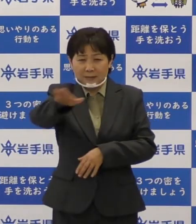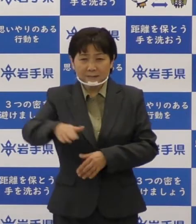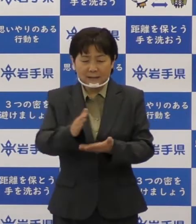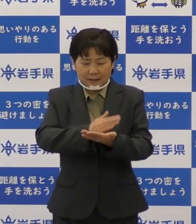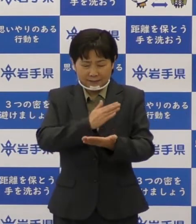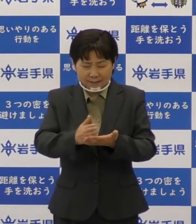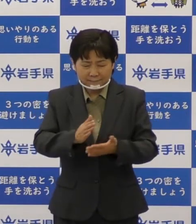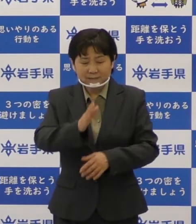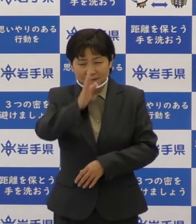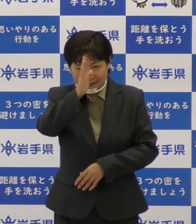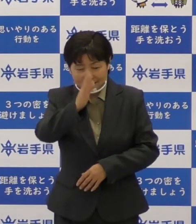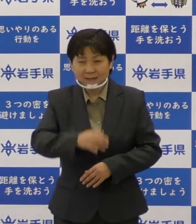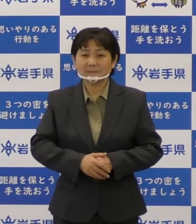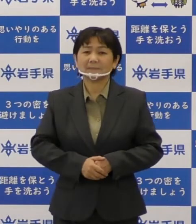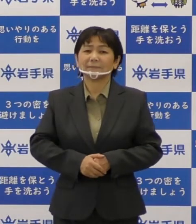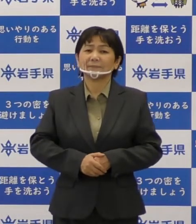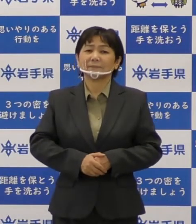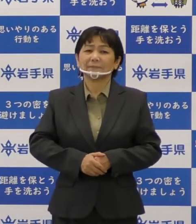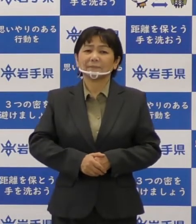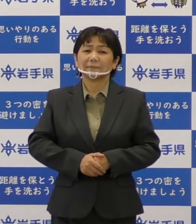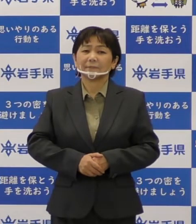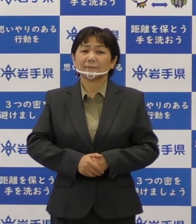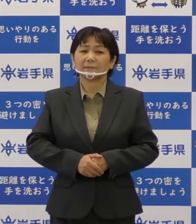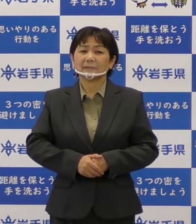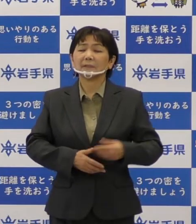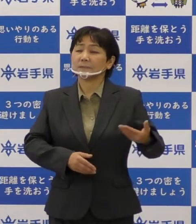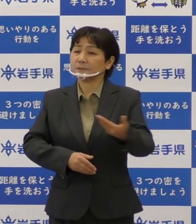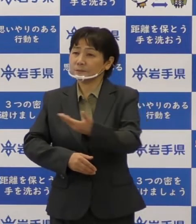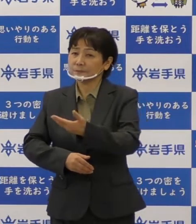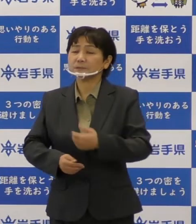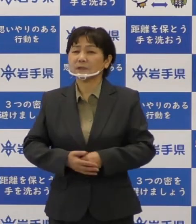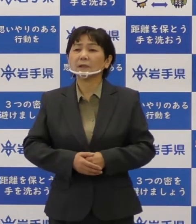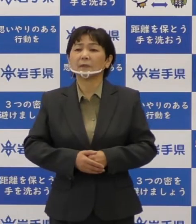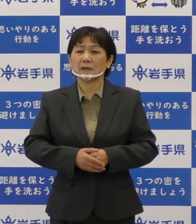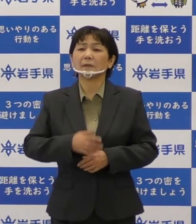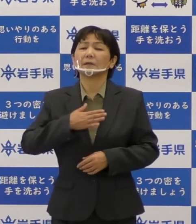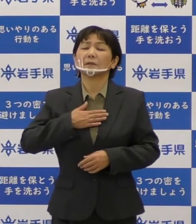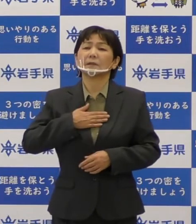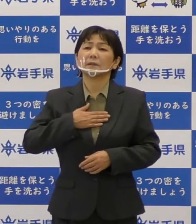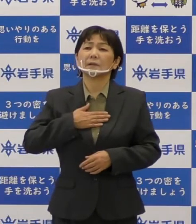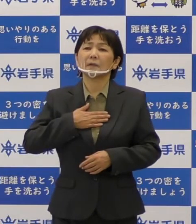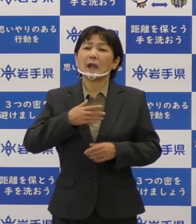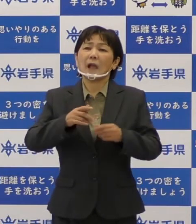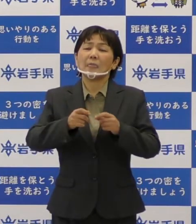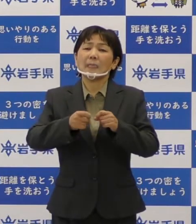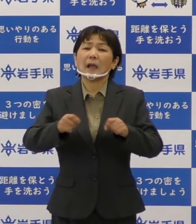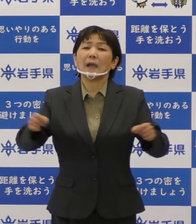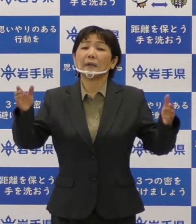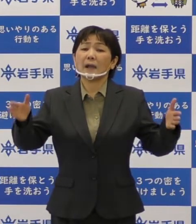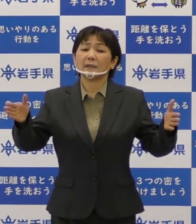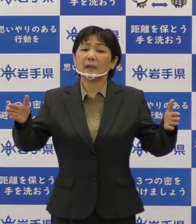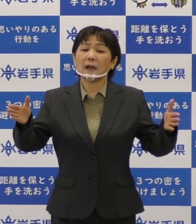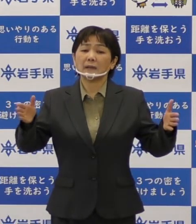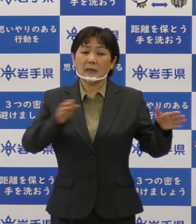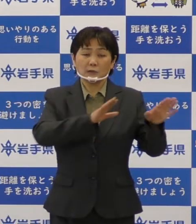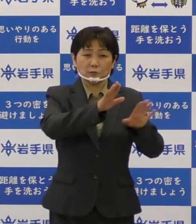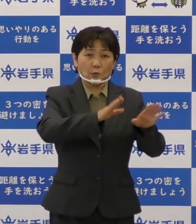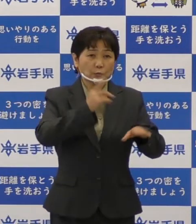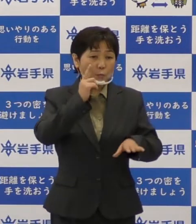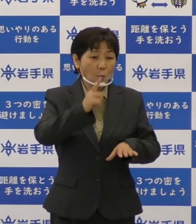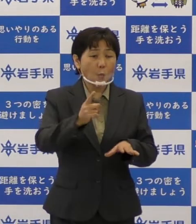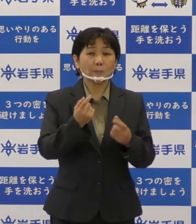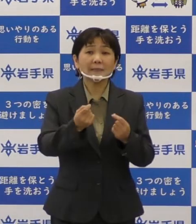思います。期間が長いということで、その長い期間の状況を見ながらというような意味合いでしょうか。